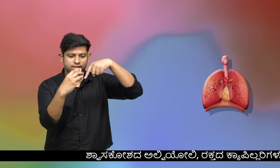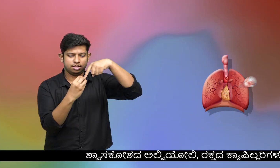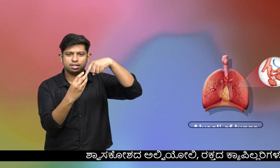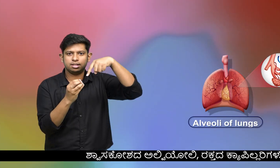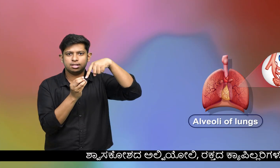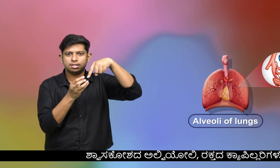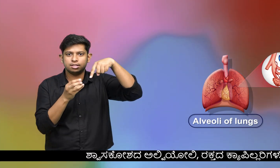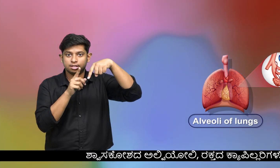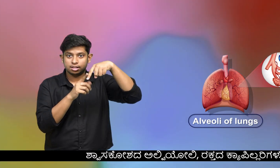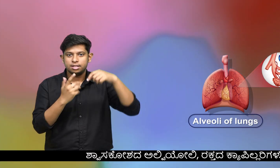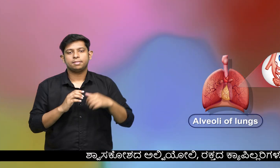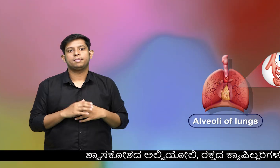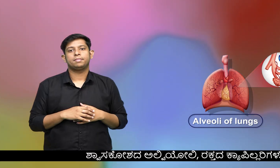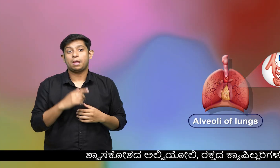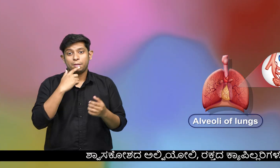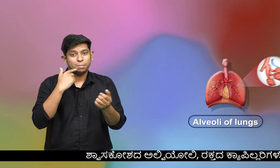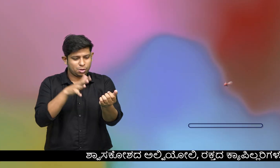ಶ್ವಾಸಕೋಶದ ಆಲ್ವಿಯೋಲಿ, ರಕ್ತದ ಕ್ಯಾಪಿಲರಿಗಳು,